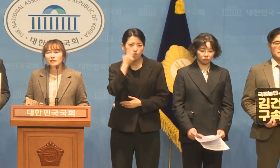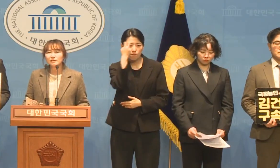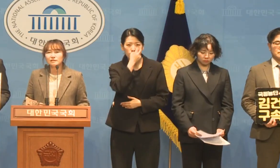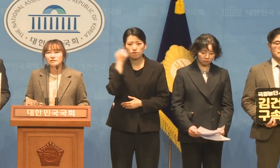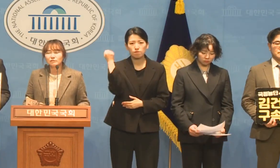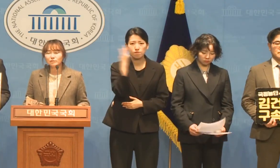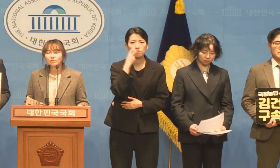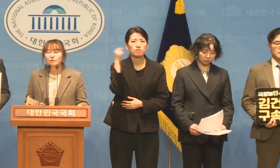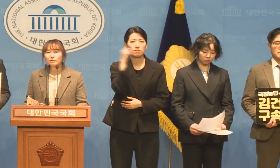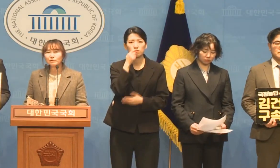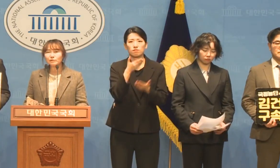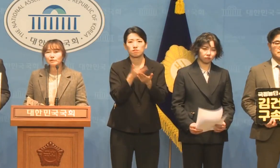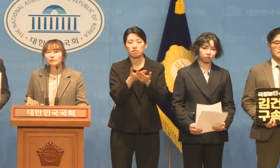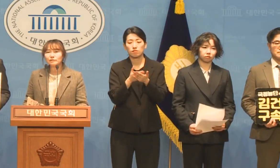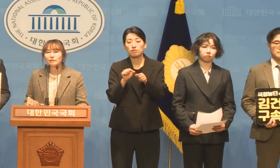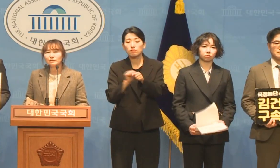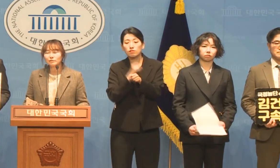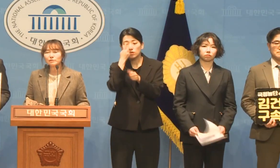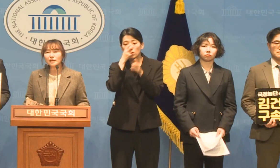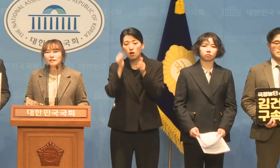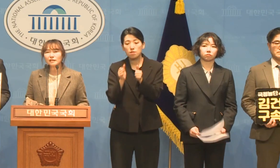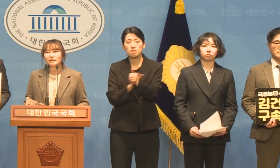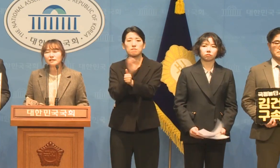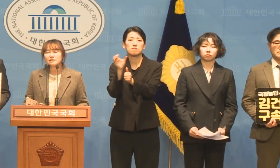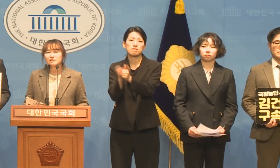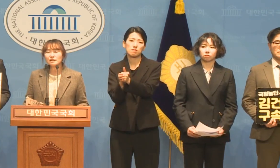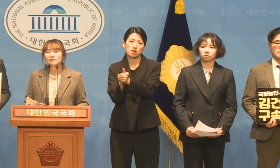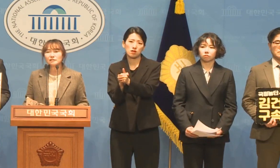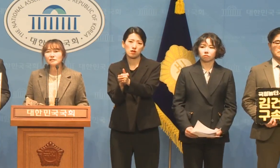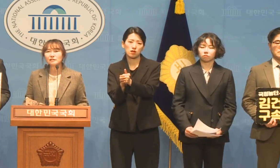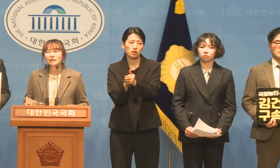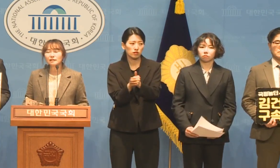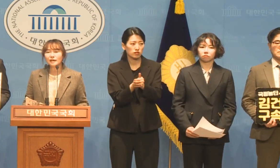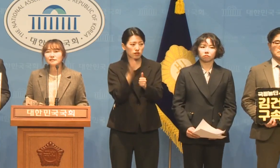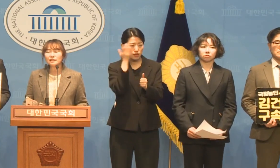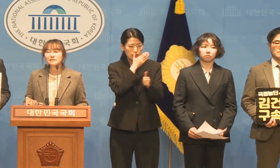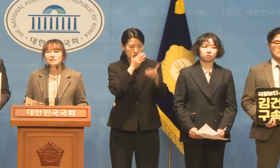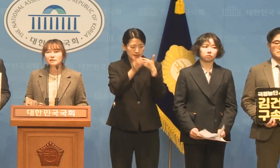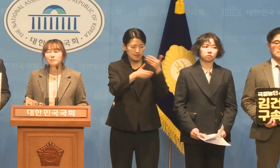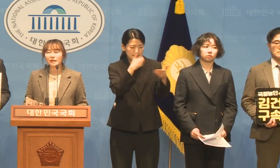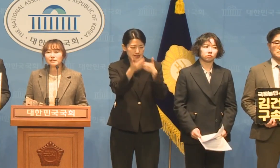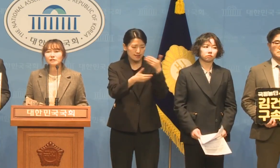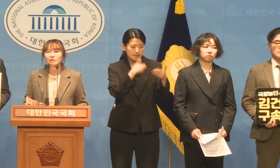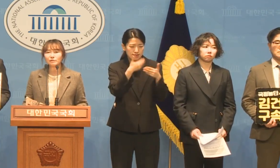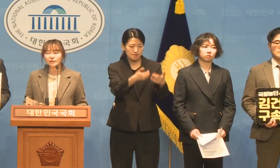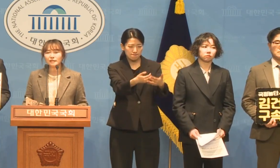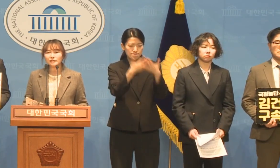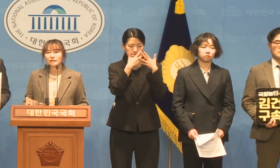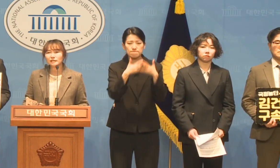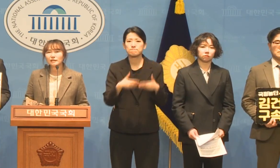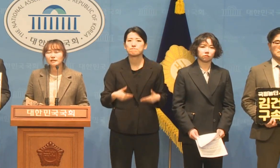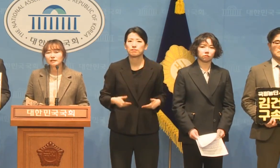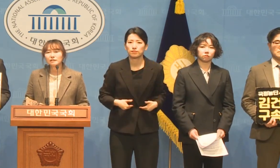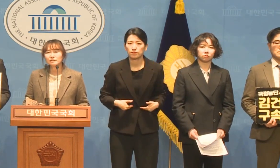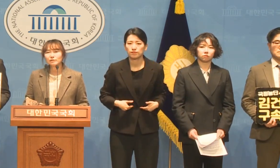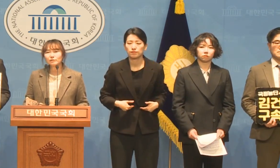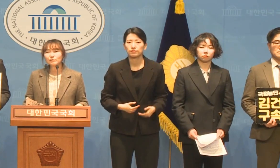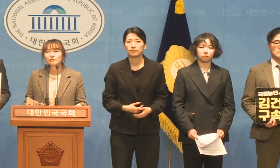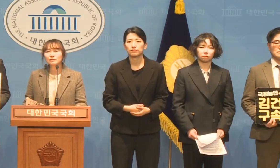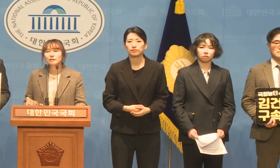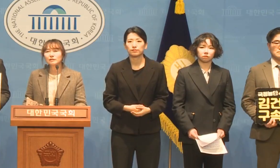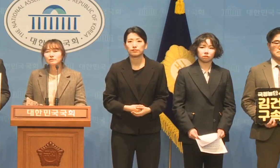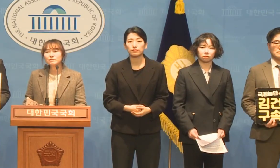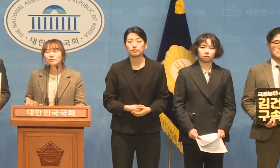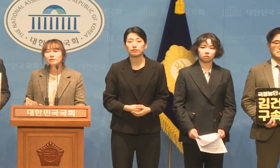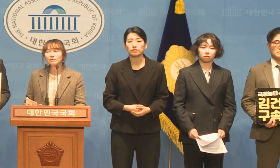통한 고속도로 농단의 진상을 낱낱이 밝힐 것과